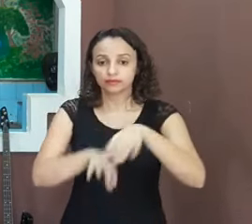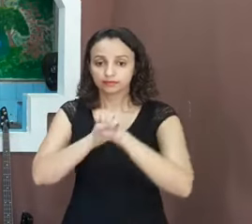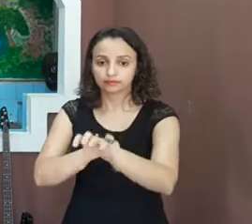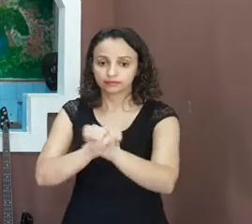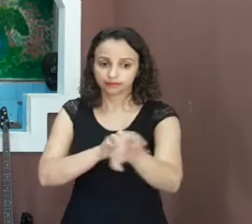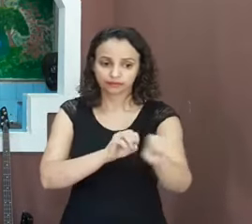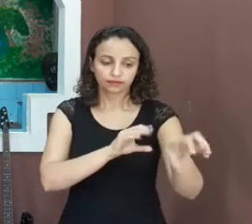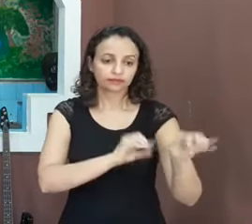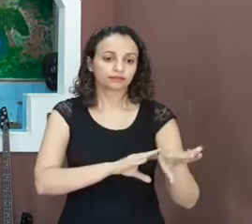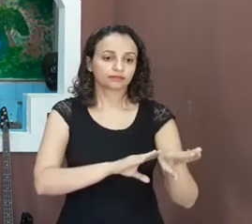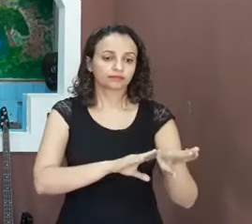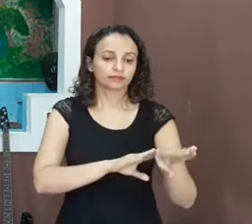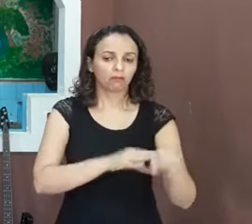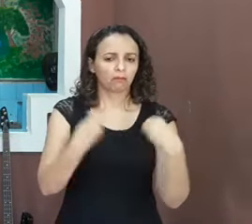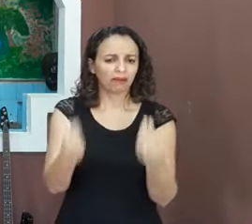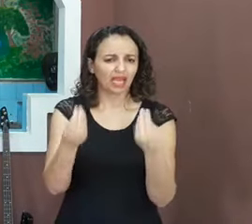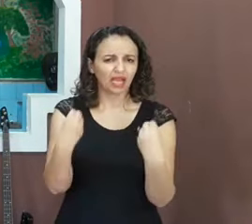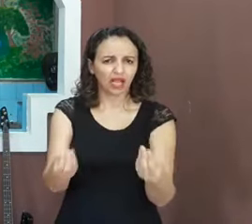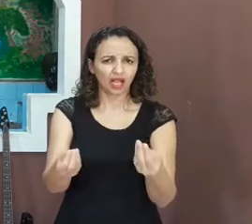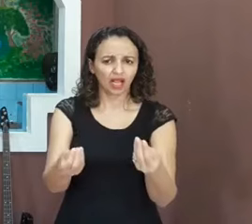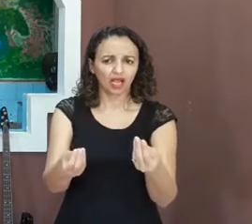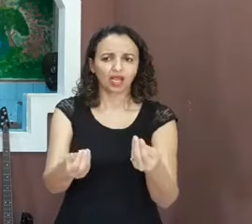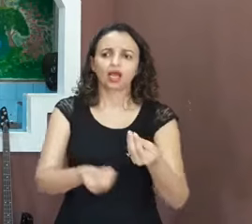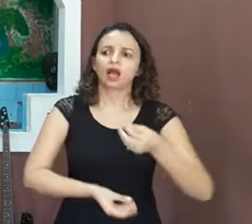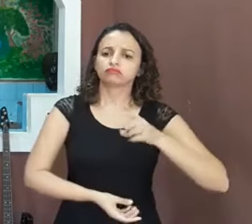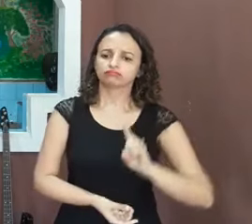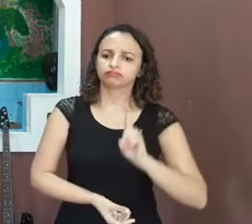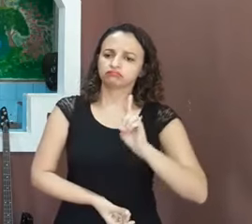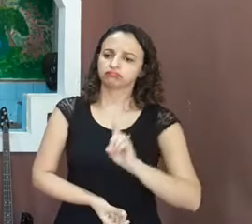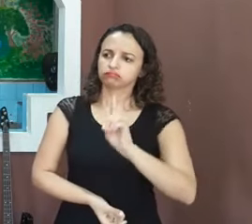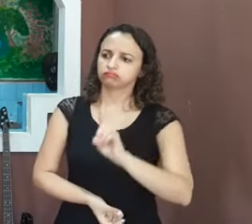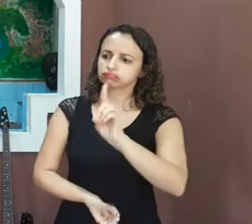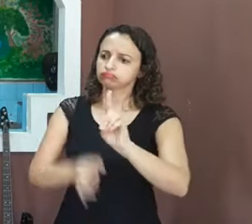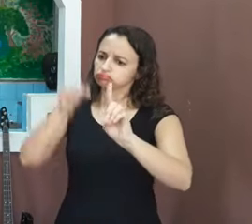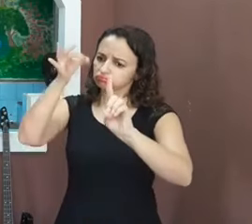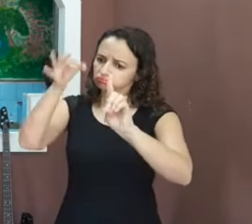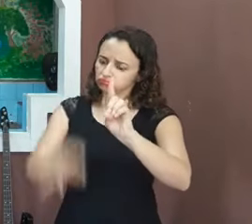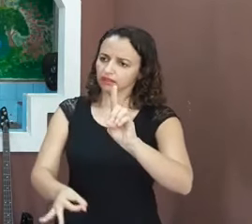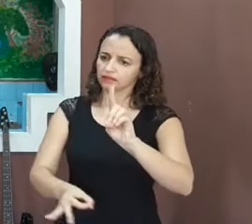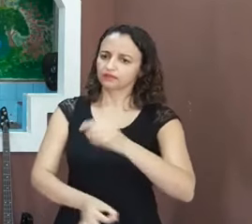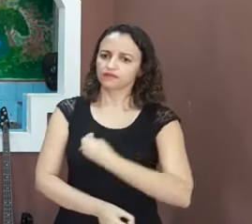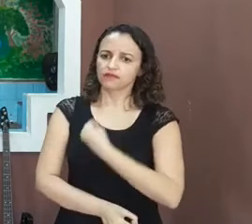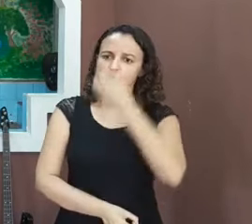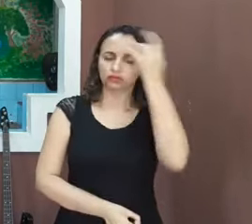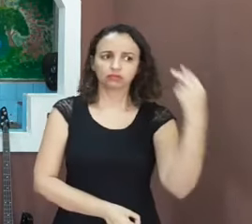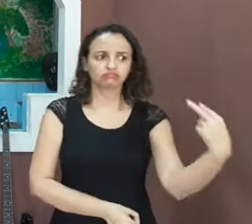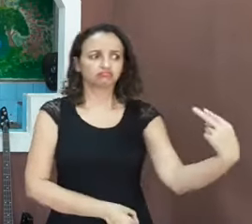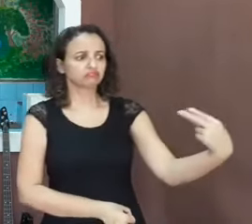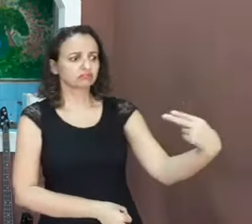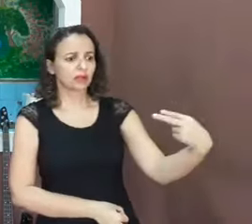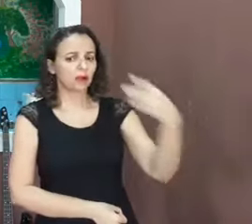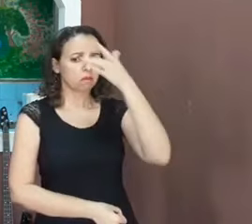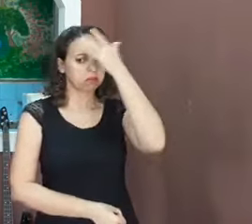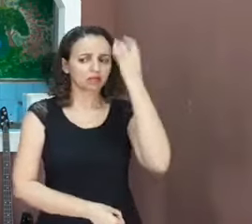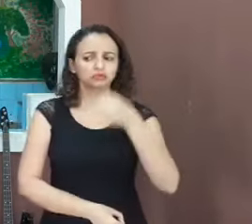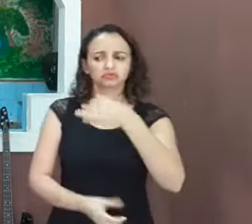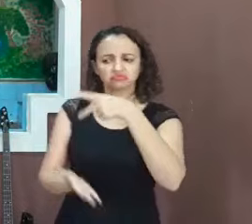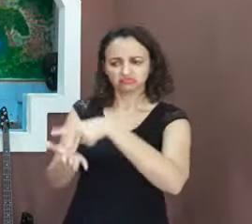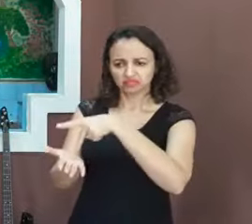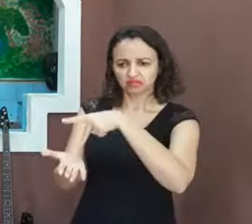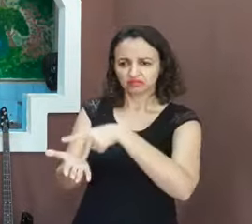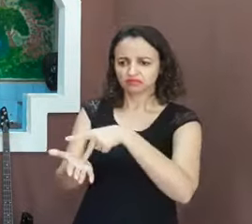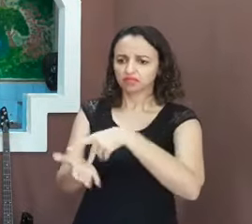de que andem decentemente aos olhos dos que são de fora e não dependam